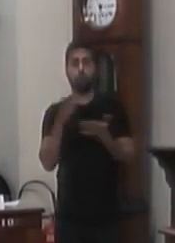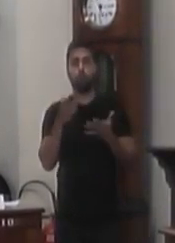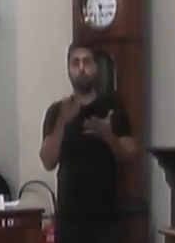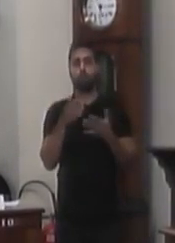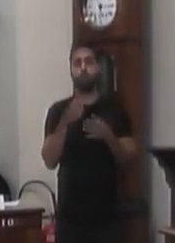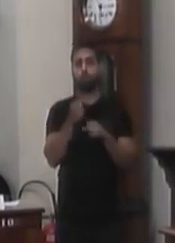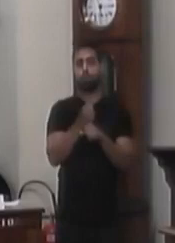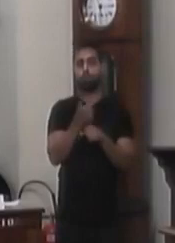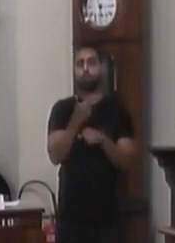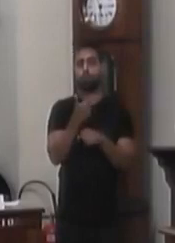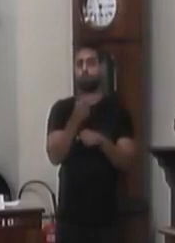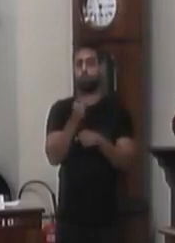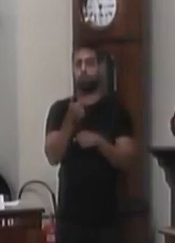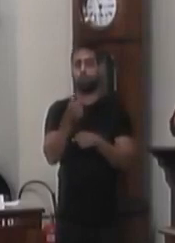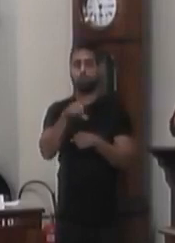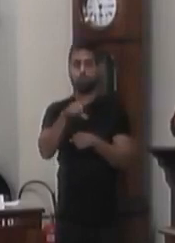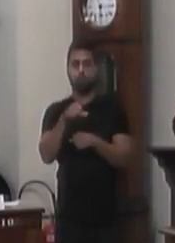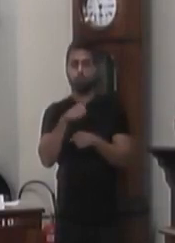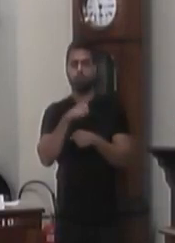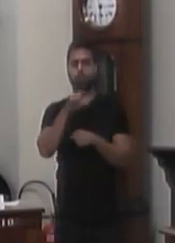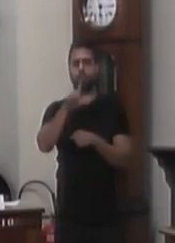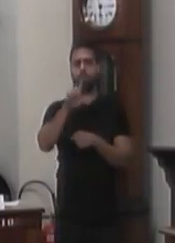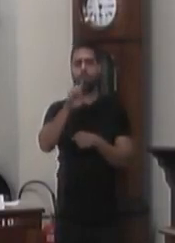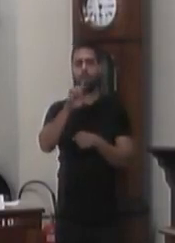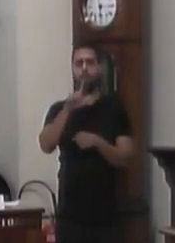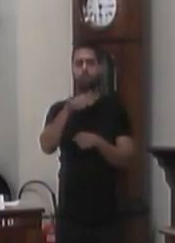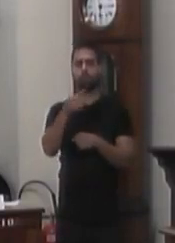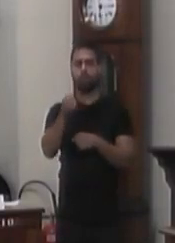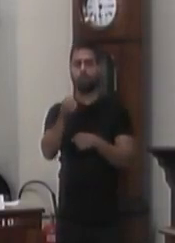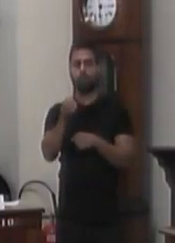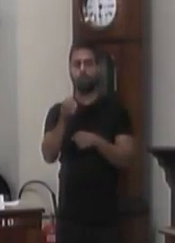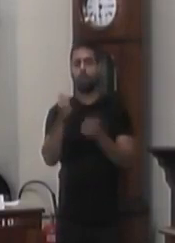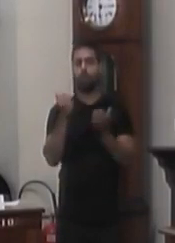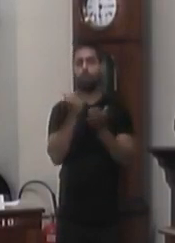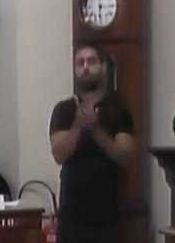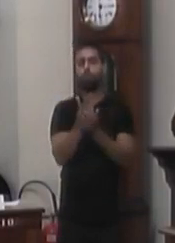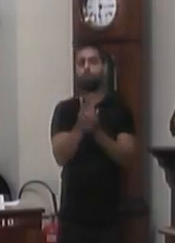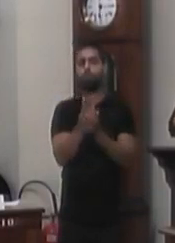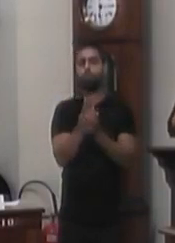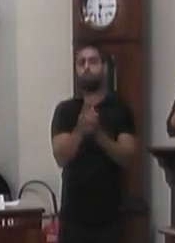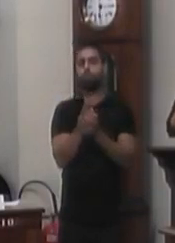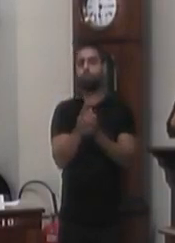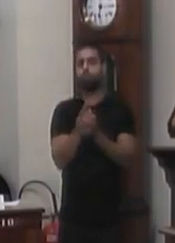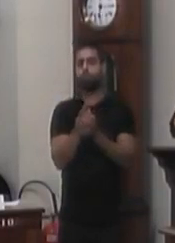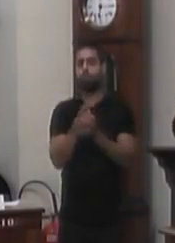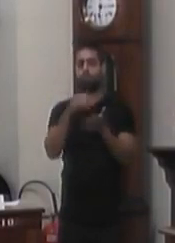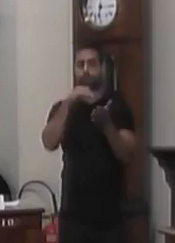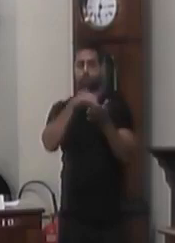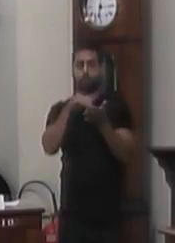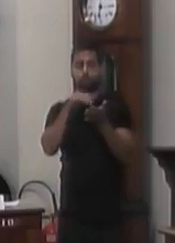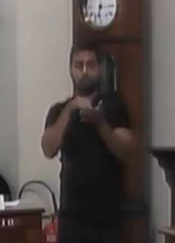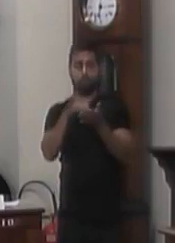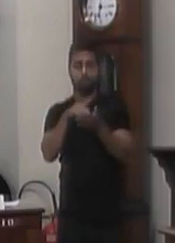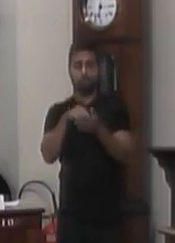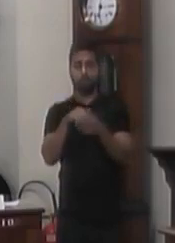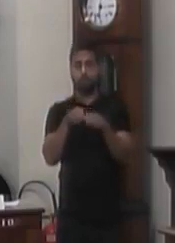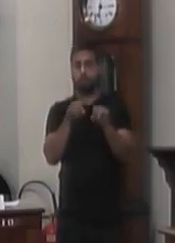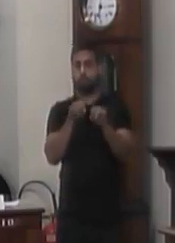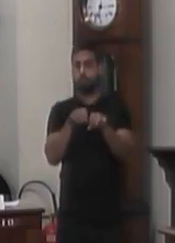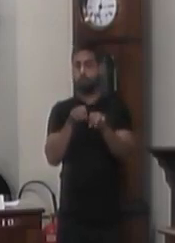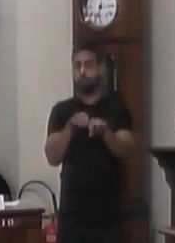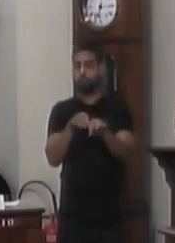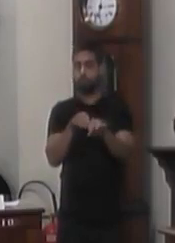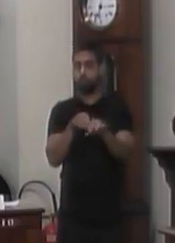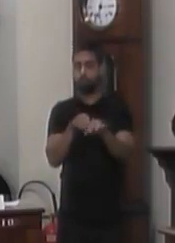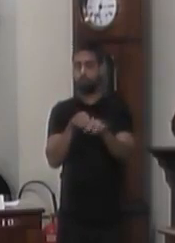ano, a gente teve aquele leilão que a prefeitura arrematou aquele imóvel onde é hoje a Secretaria de Educação. Esse